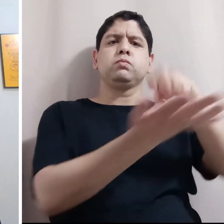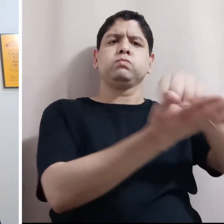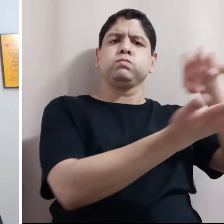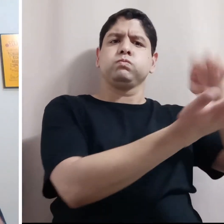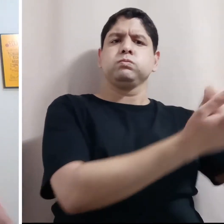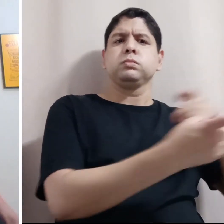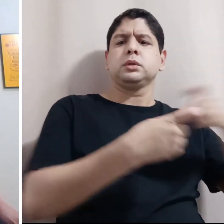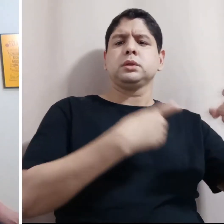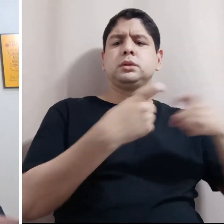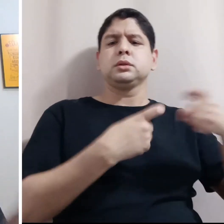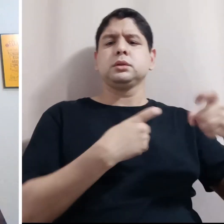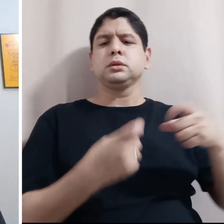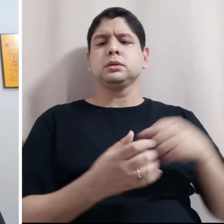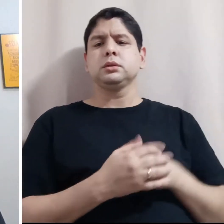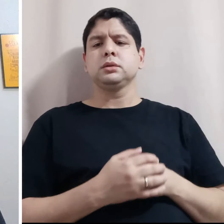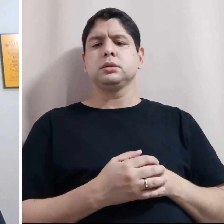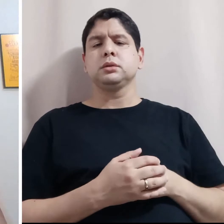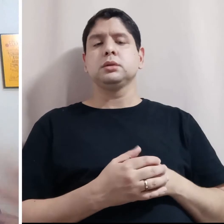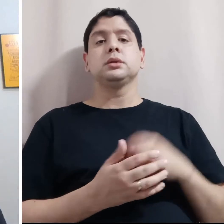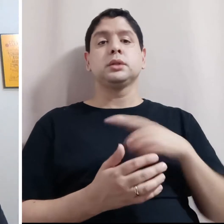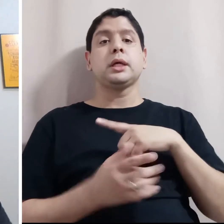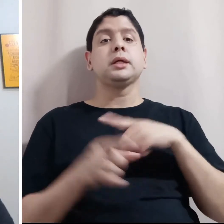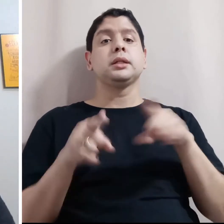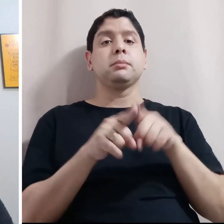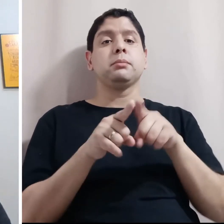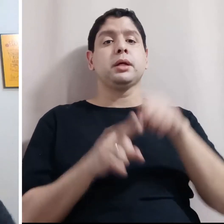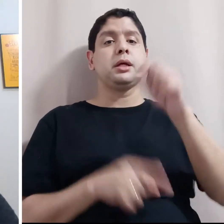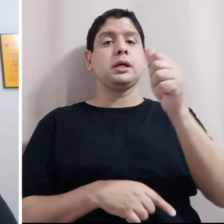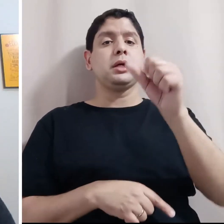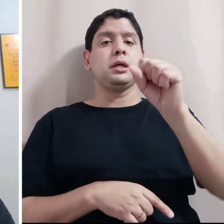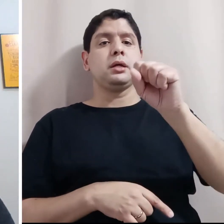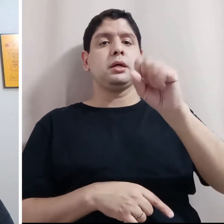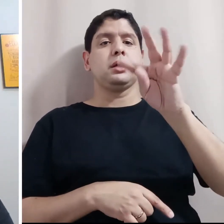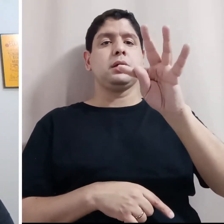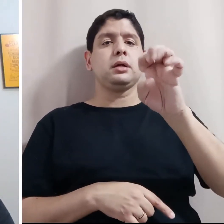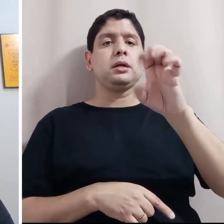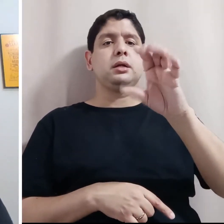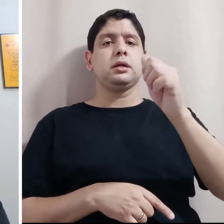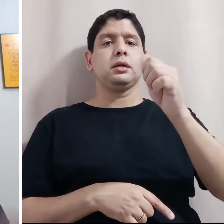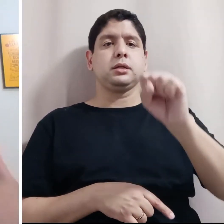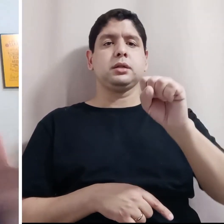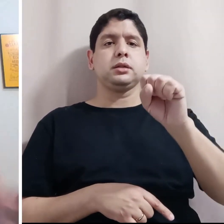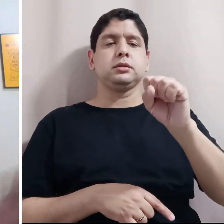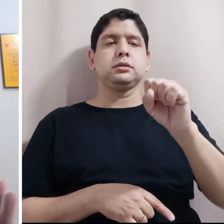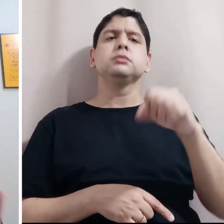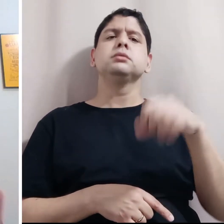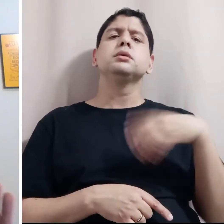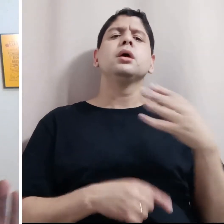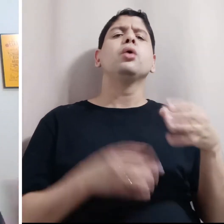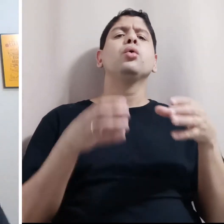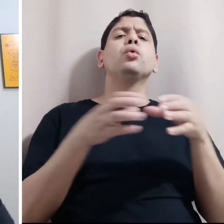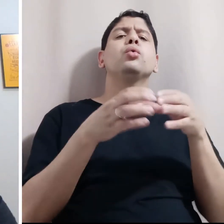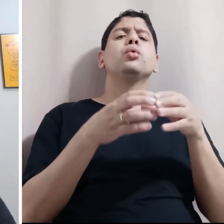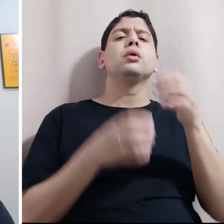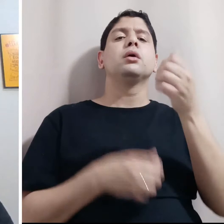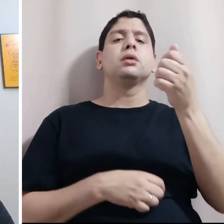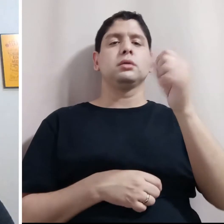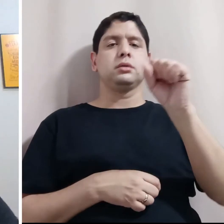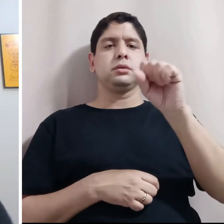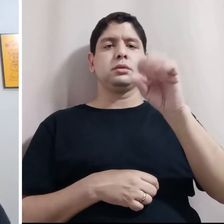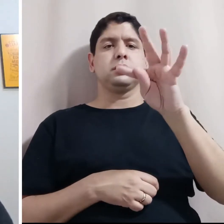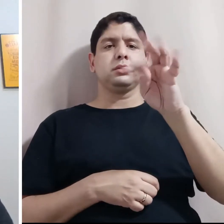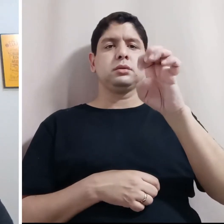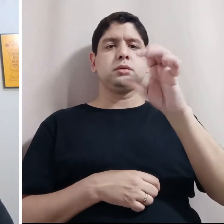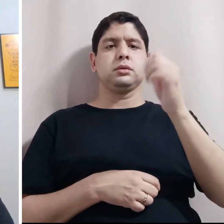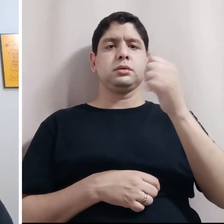da guerra. Nós temos então o reino império dos astecas, né? E aí já antecipando, uma das características